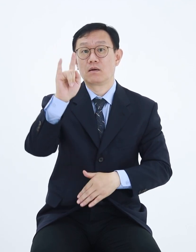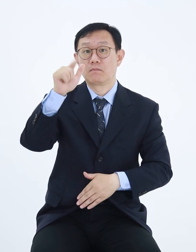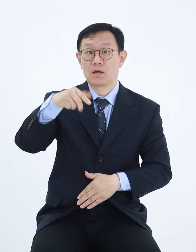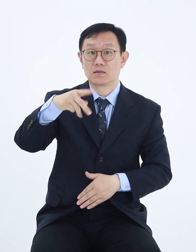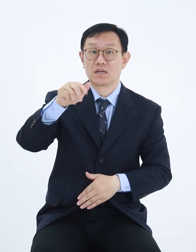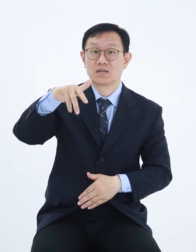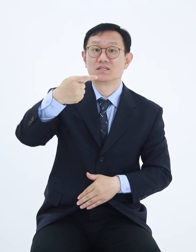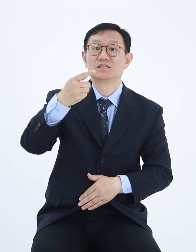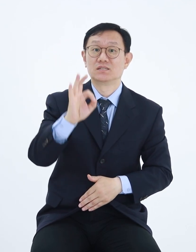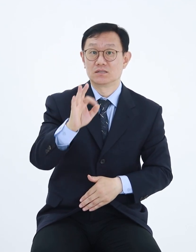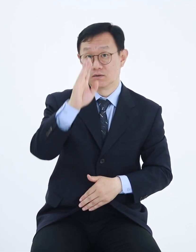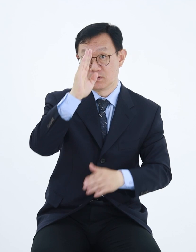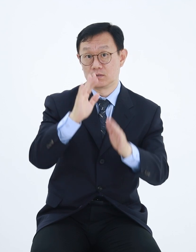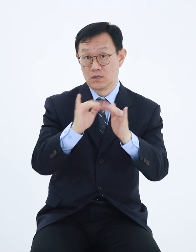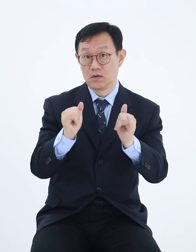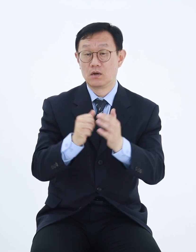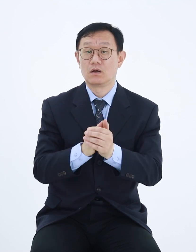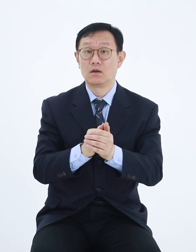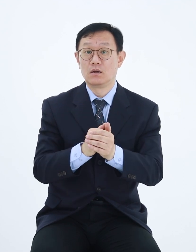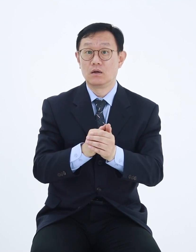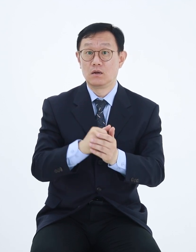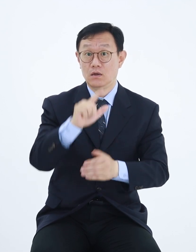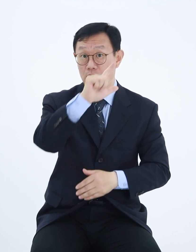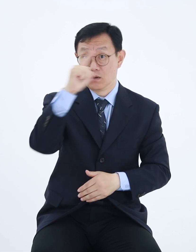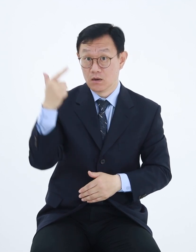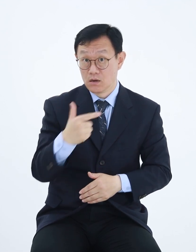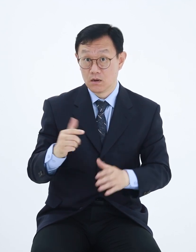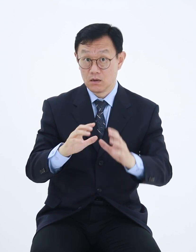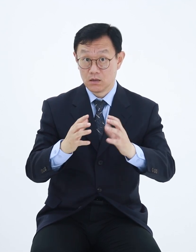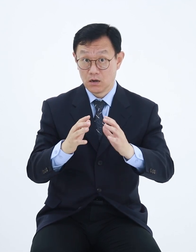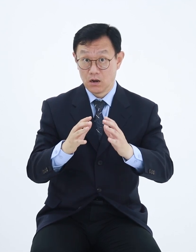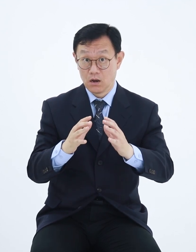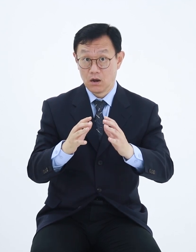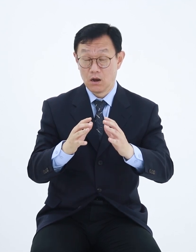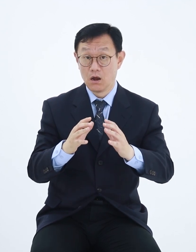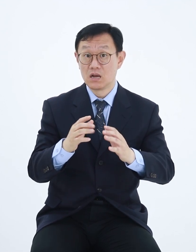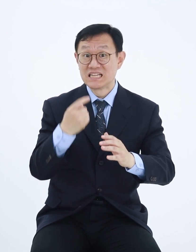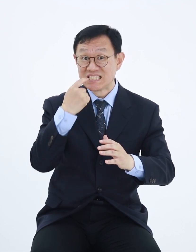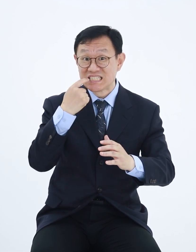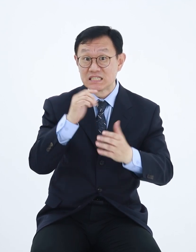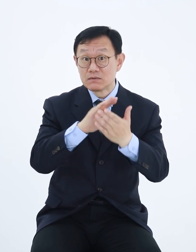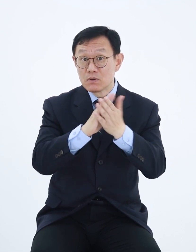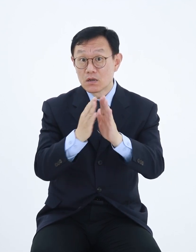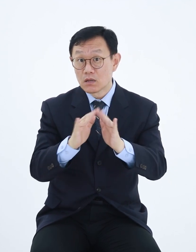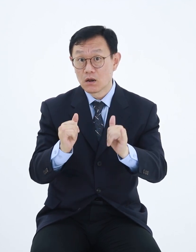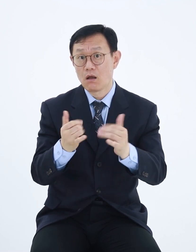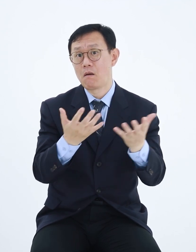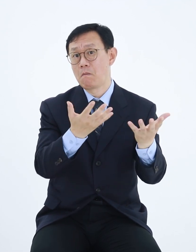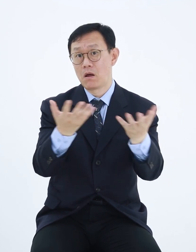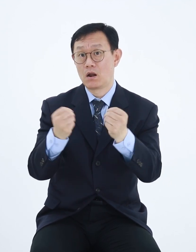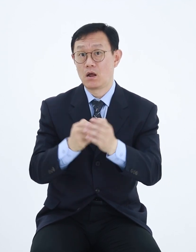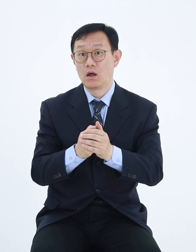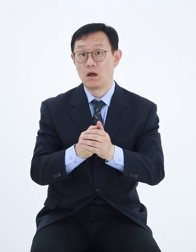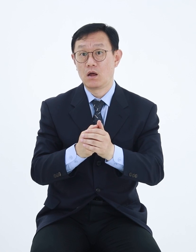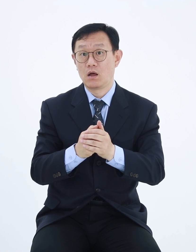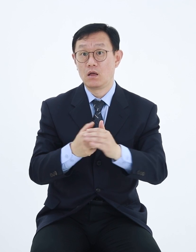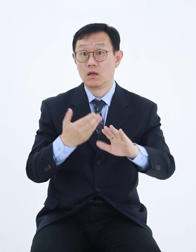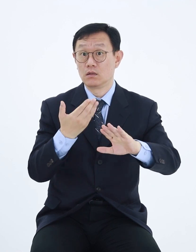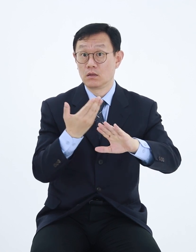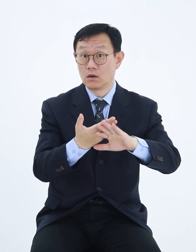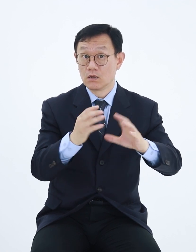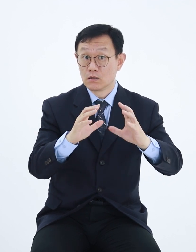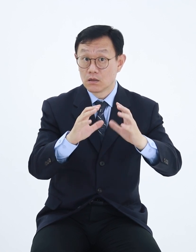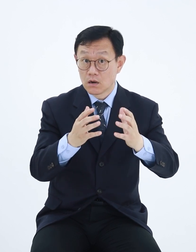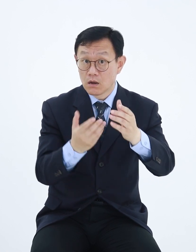말합니다. 탄자니아는 다른 나라에 비해 백색증을 가진 사람이 유독 많습니다. 전 세계적으로 백색증